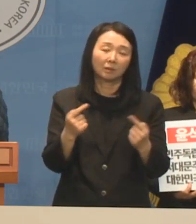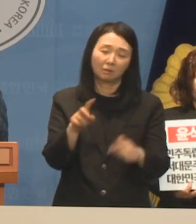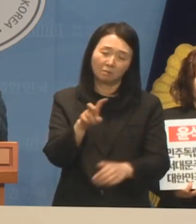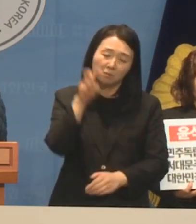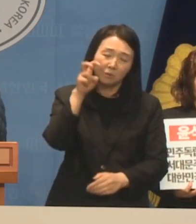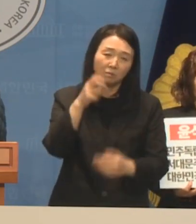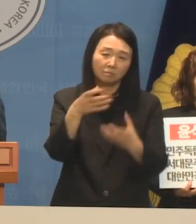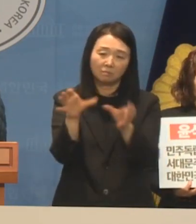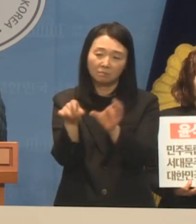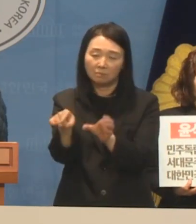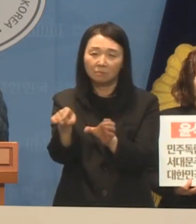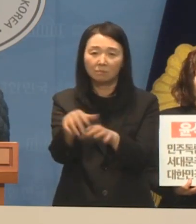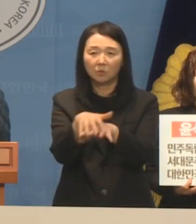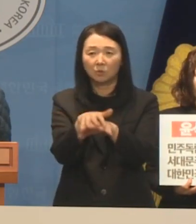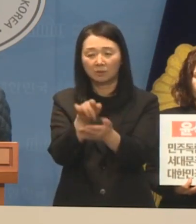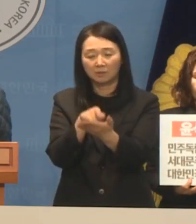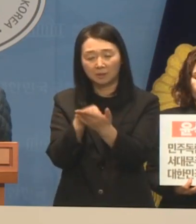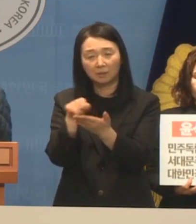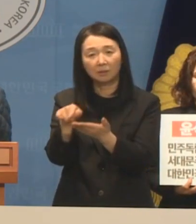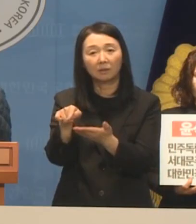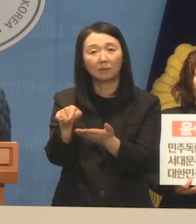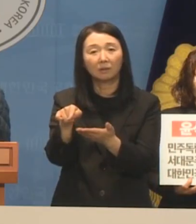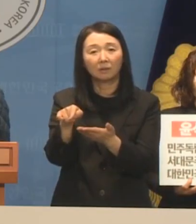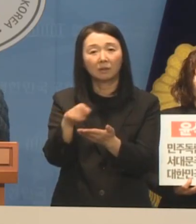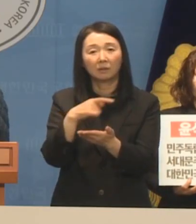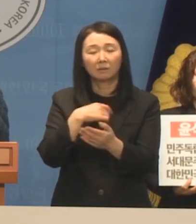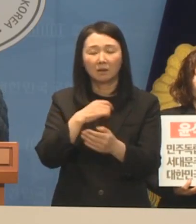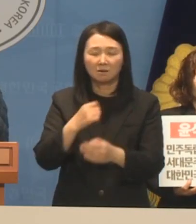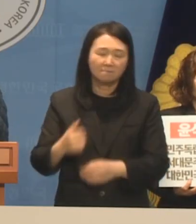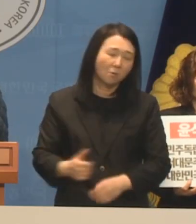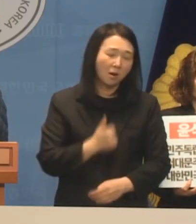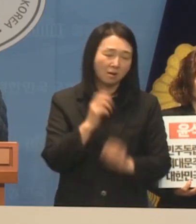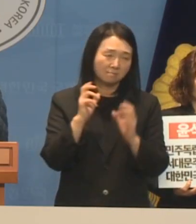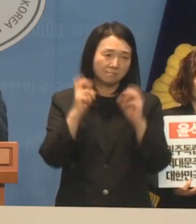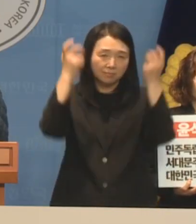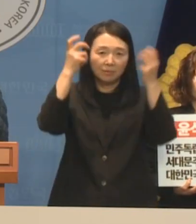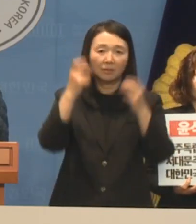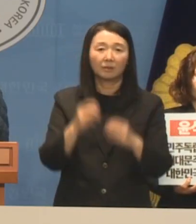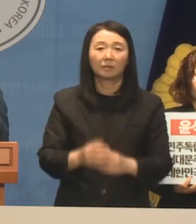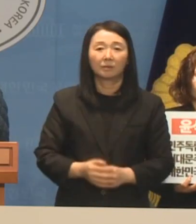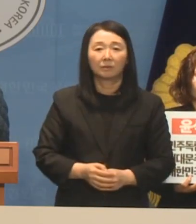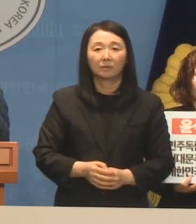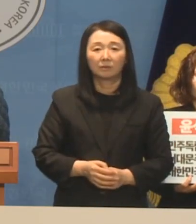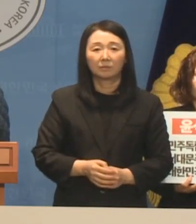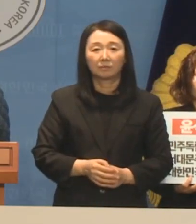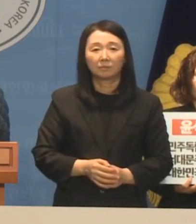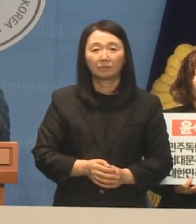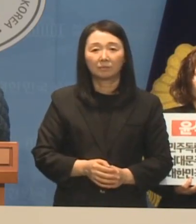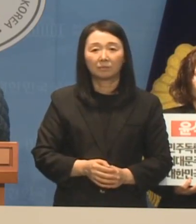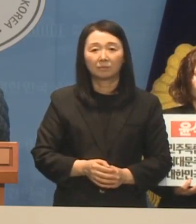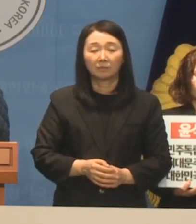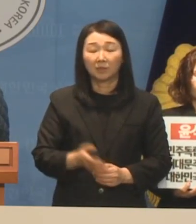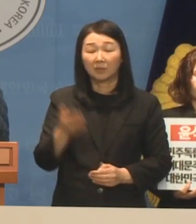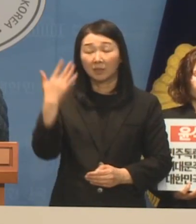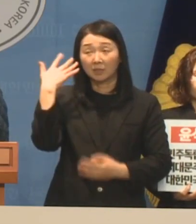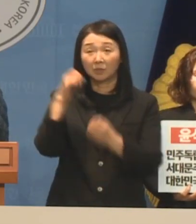미운 세력들이 나타나서 저를 더 분노하게 만듭니다. 옛